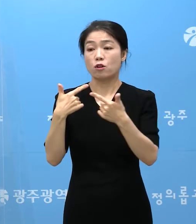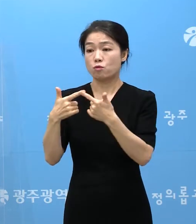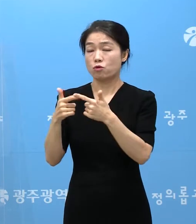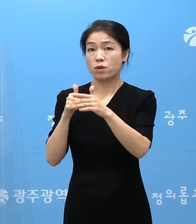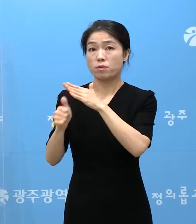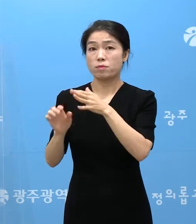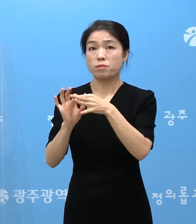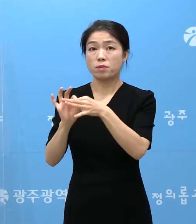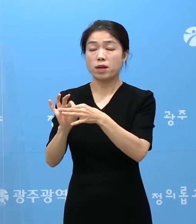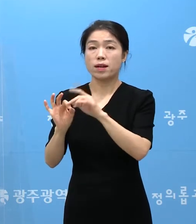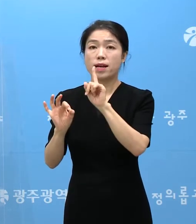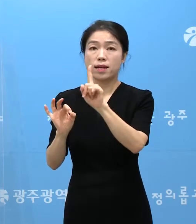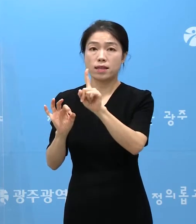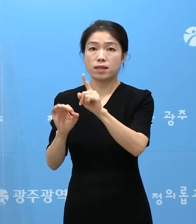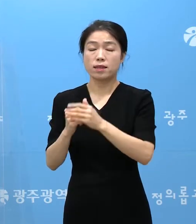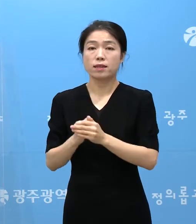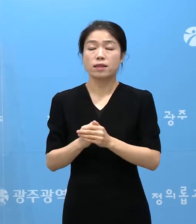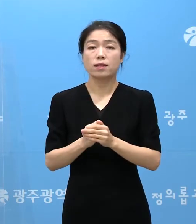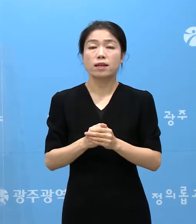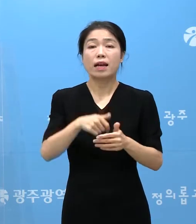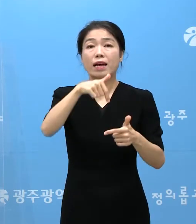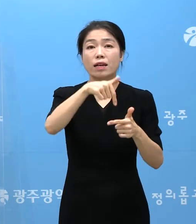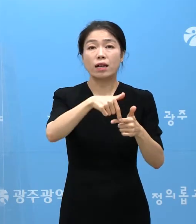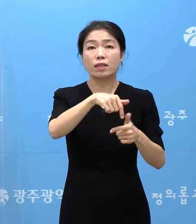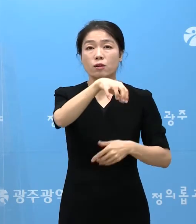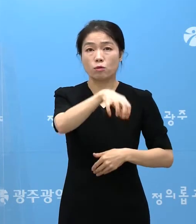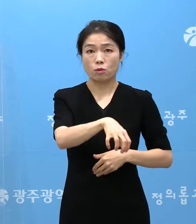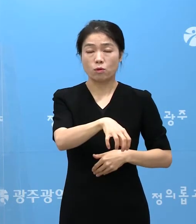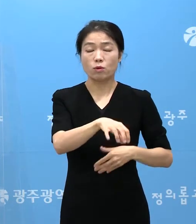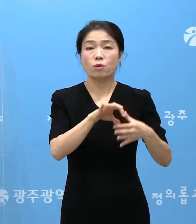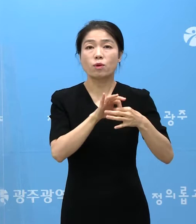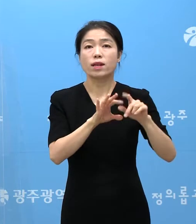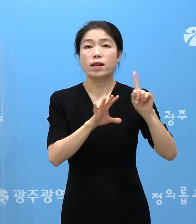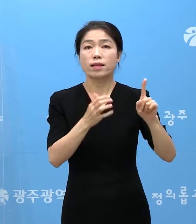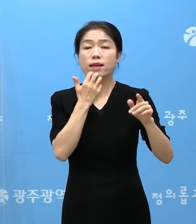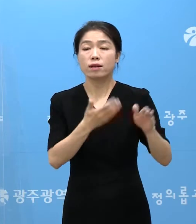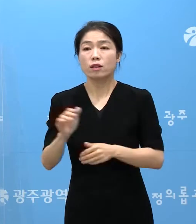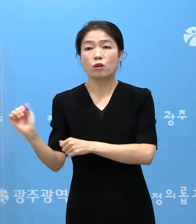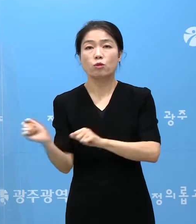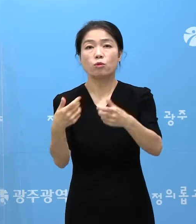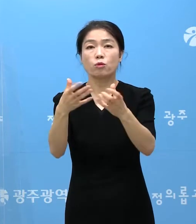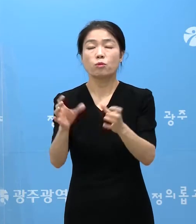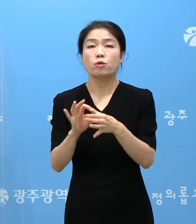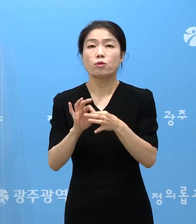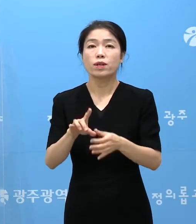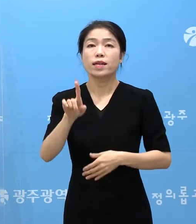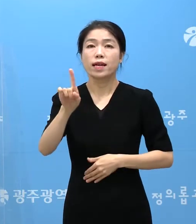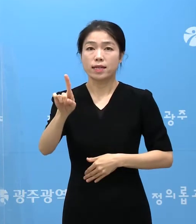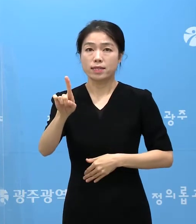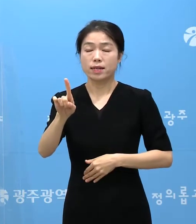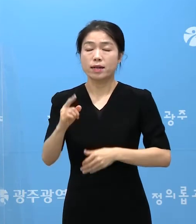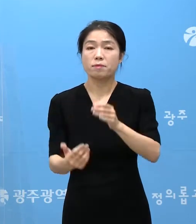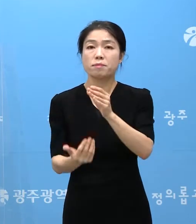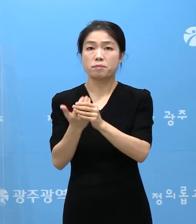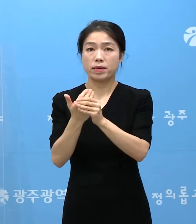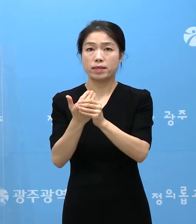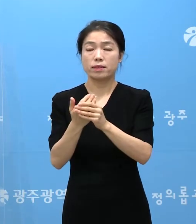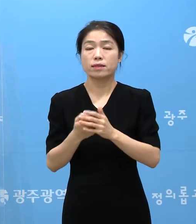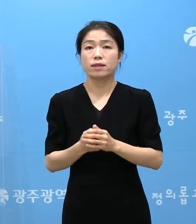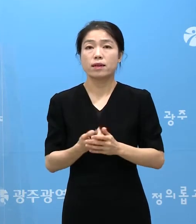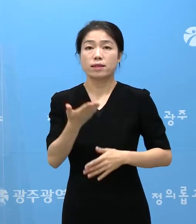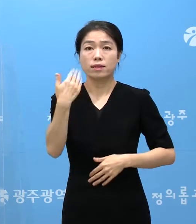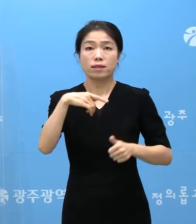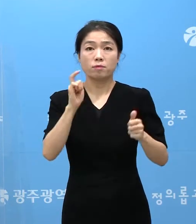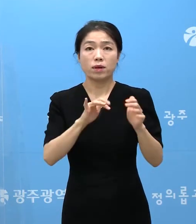부산 방문 관련 1분, 강남구 관련 1분, 경기도 골프 모임 관련 1분이 발생했으며,